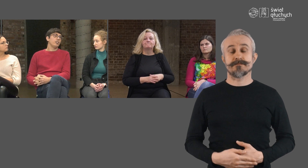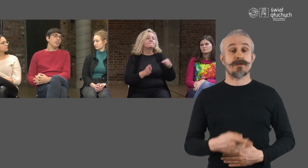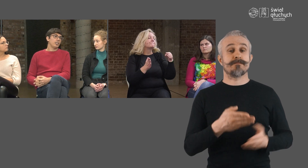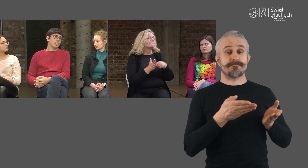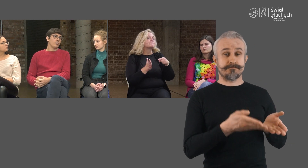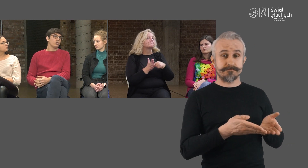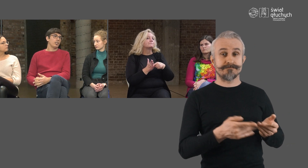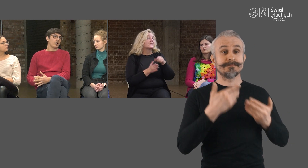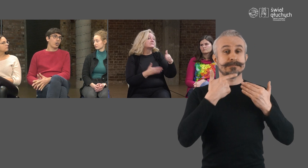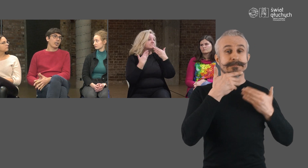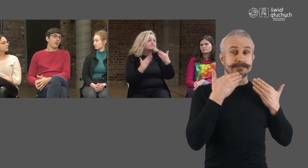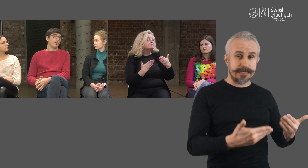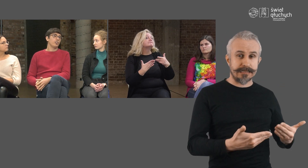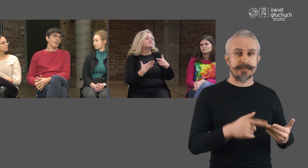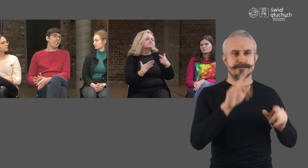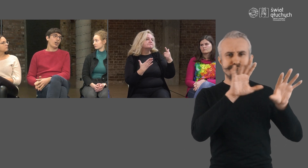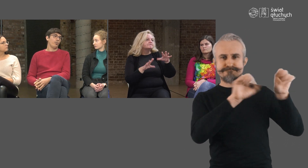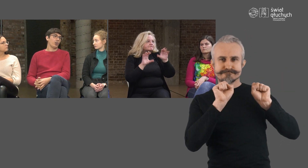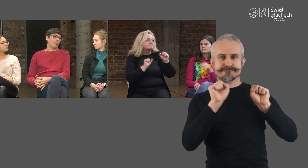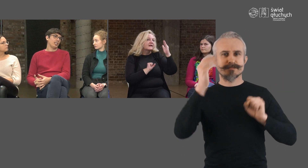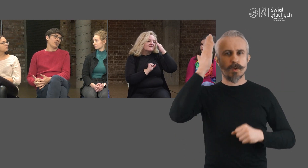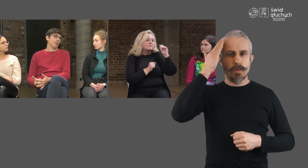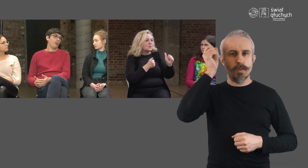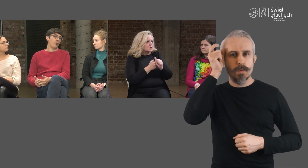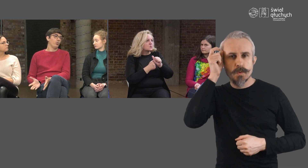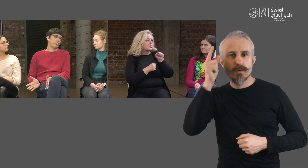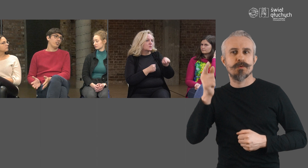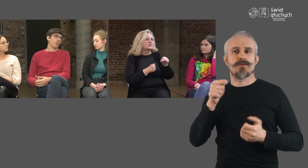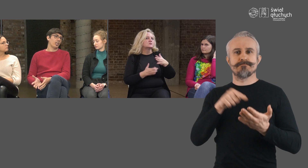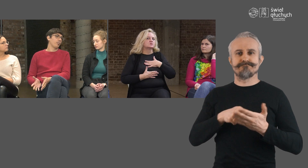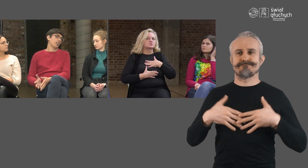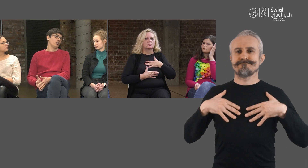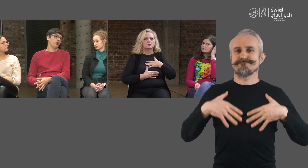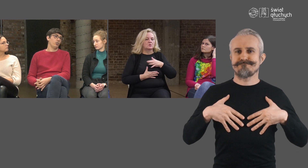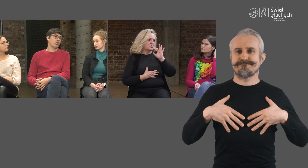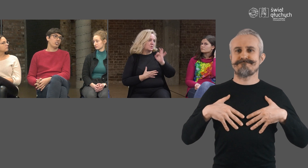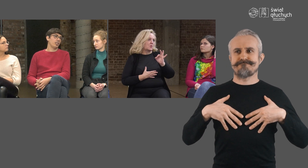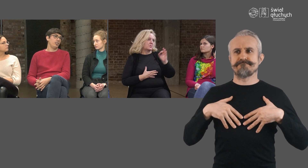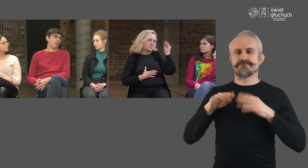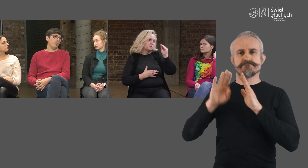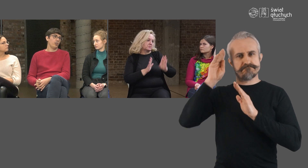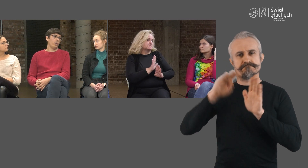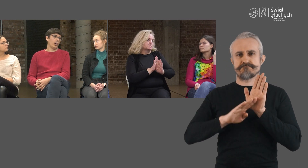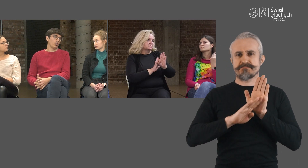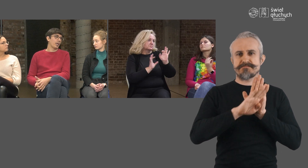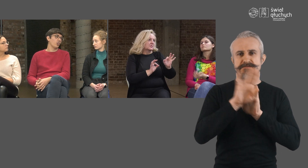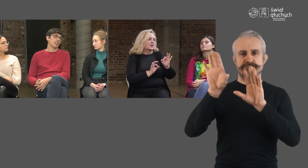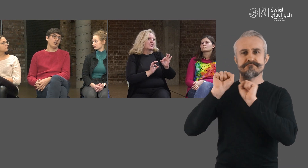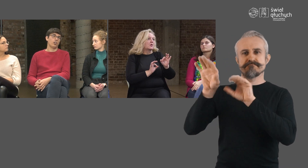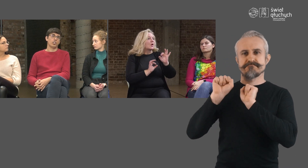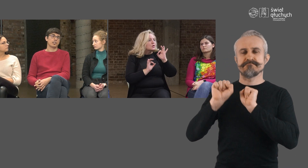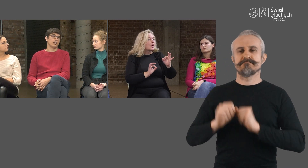No i dzięki temu, że tak ogarnąłam, to widziałam, było dla mnie tak po luzie, że dałam radę uczyć się i w ogóle miałam